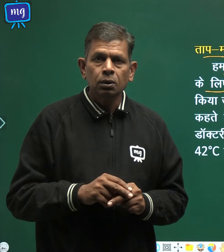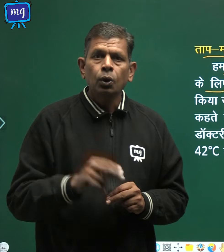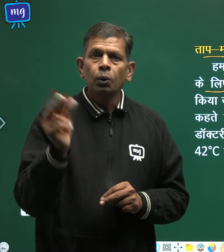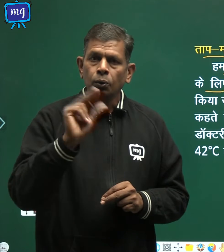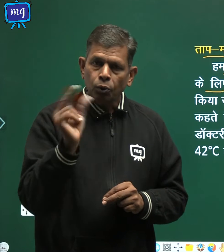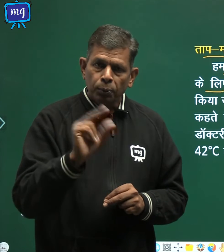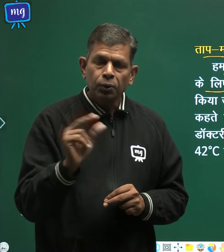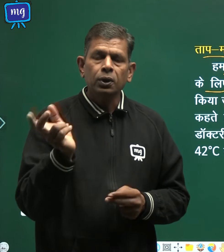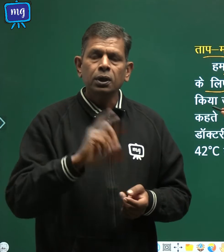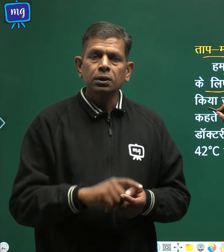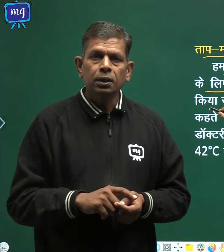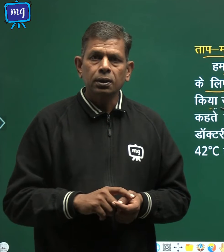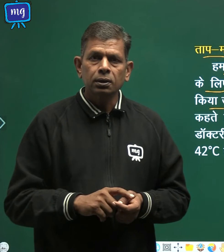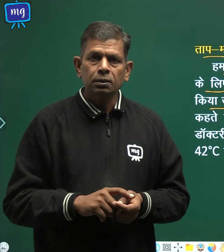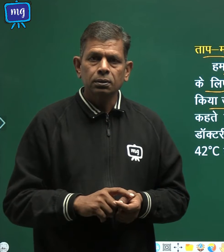उपयोग किया जाता है